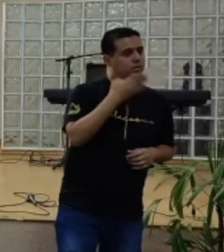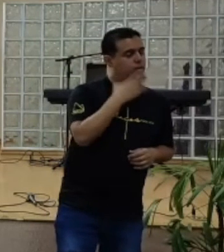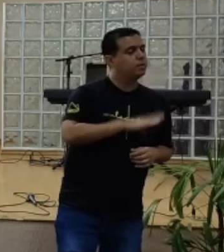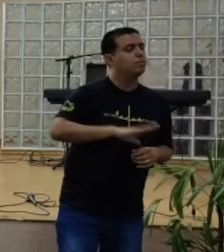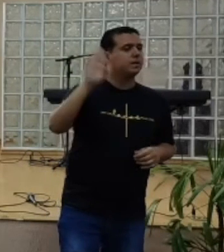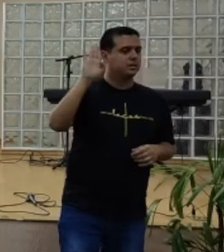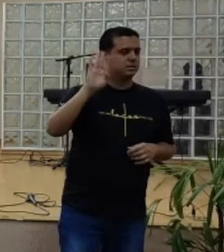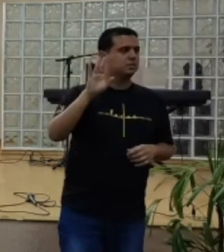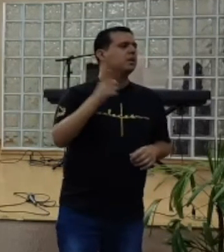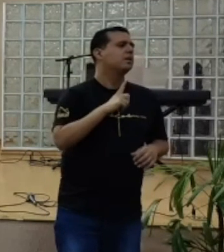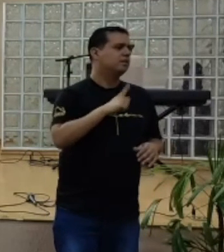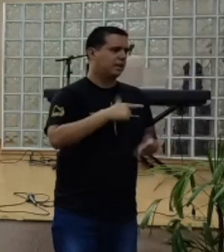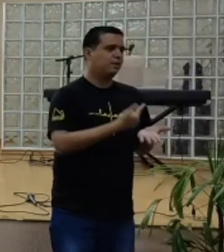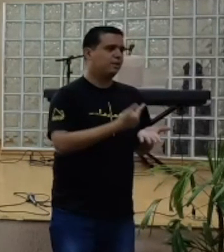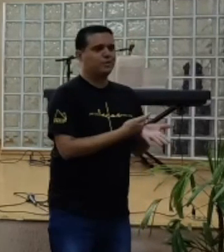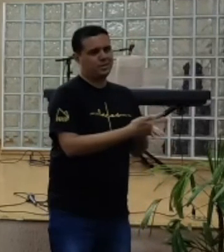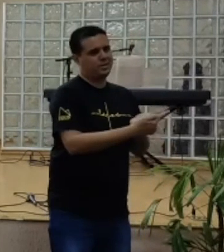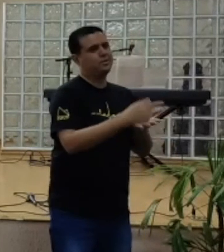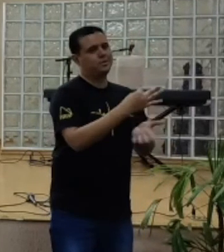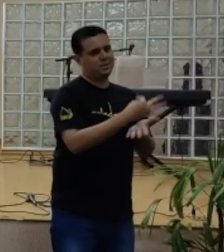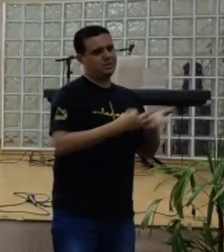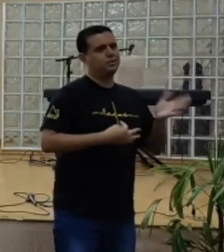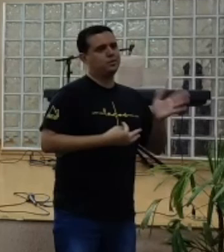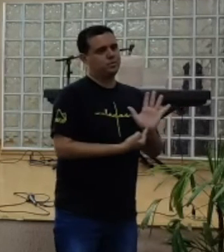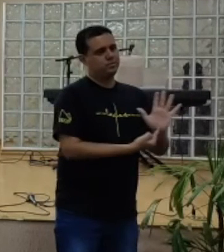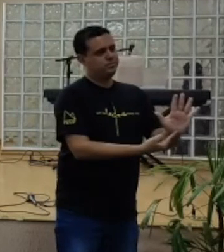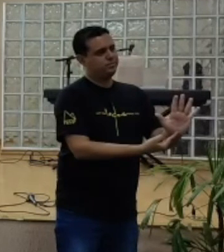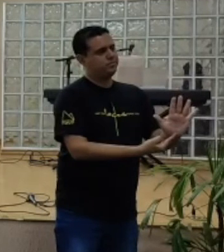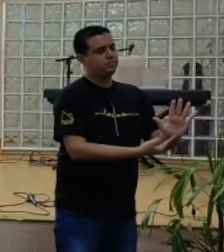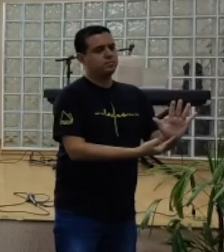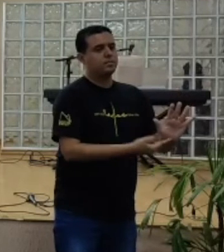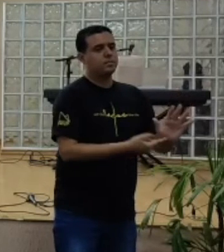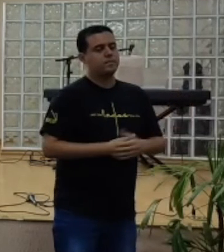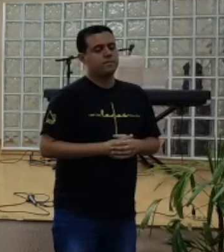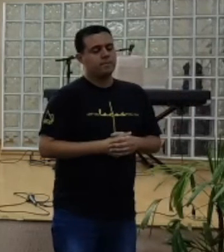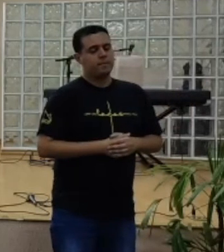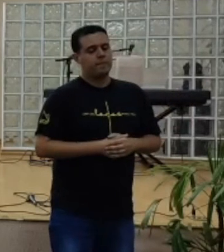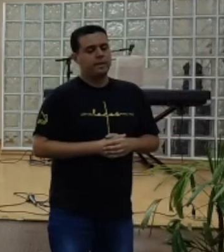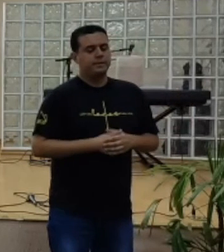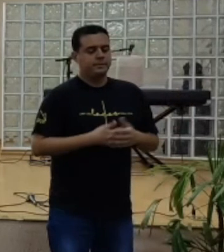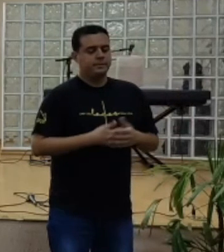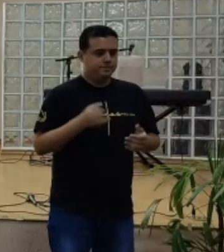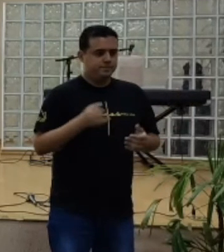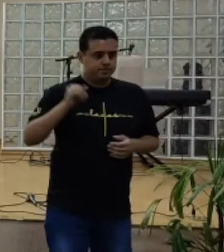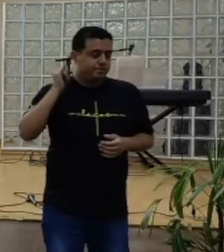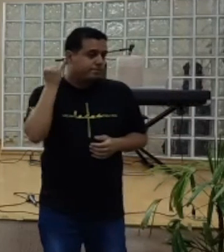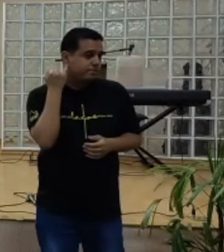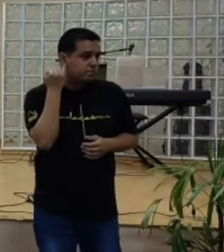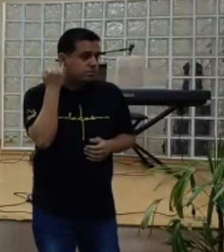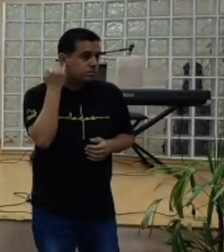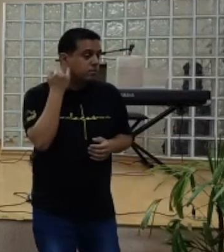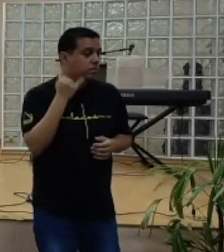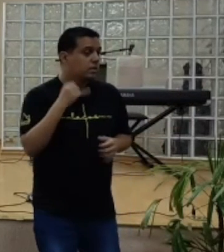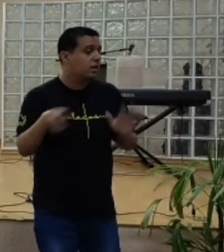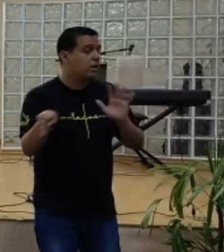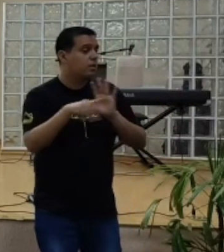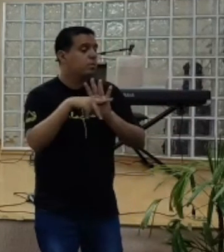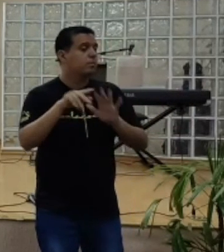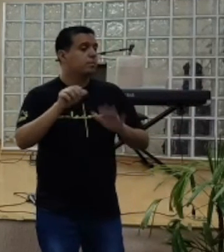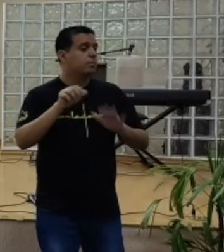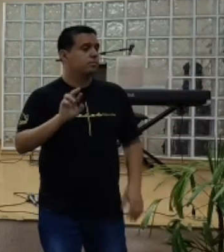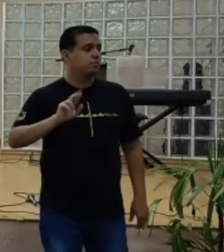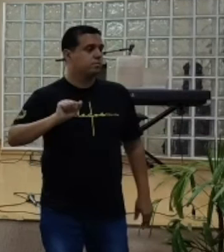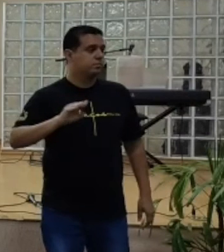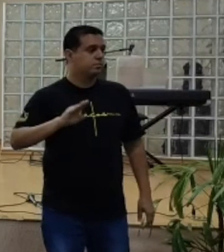de Gênesis. E ele ainda aponta, olha, Ismael é da Arábia. Na verdade, ele